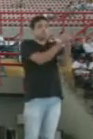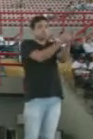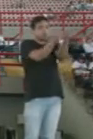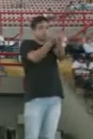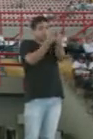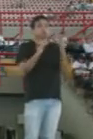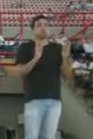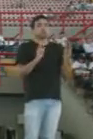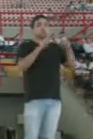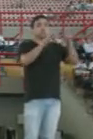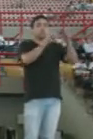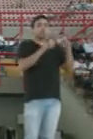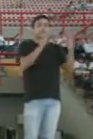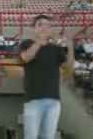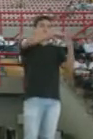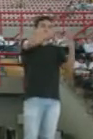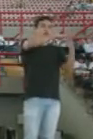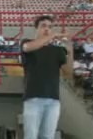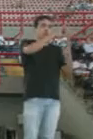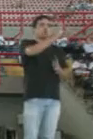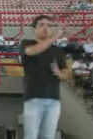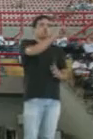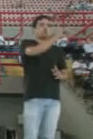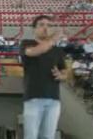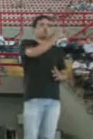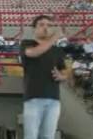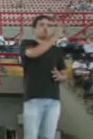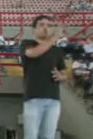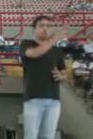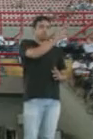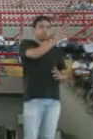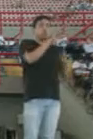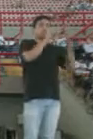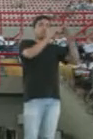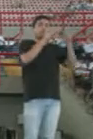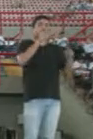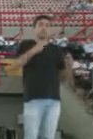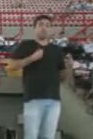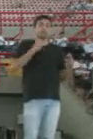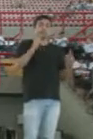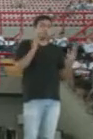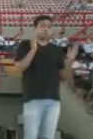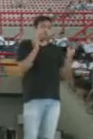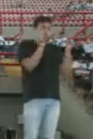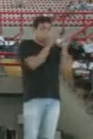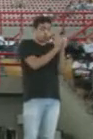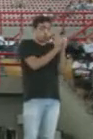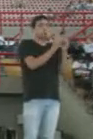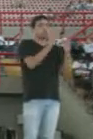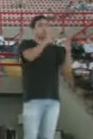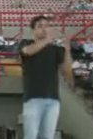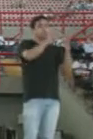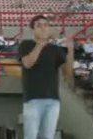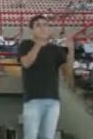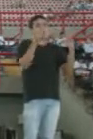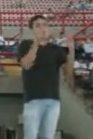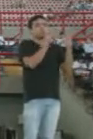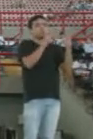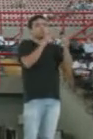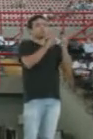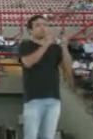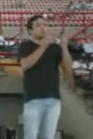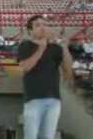coisa de lado. Por isso que o nome é consoante. Ela só existe se tiver uma vogal ao lado. Então não